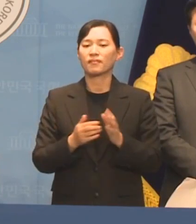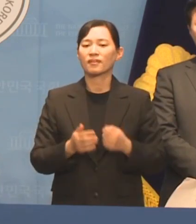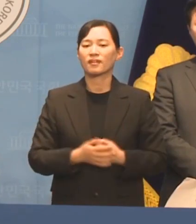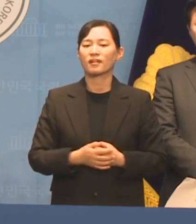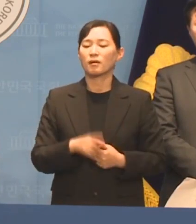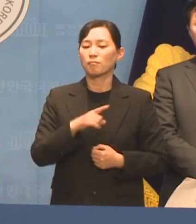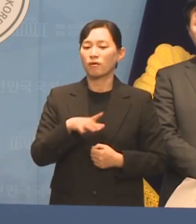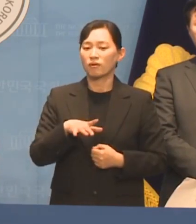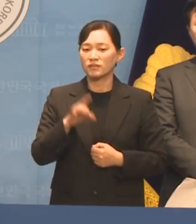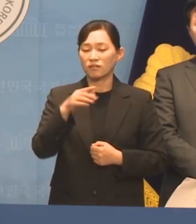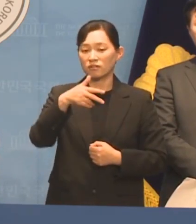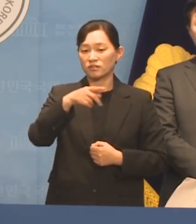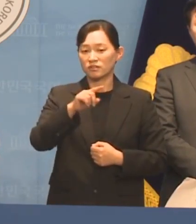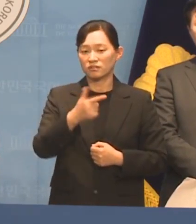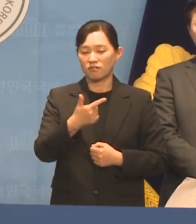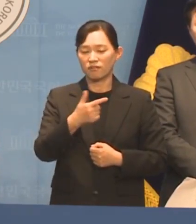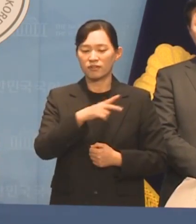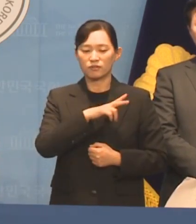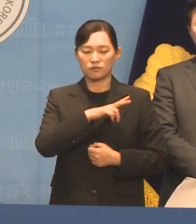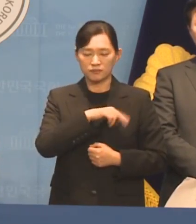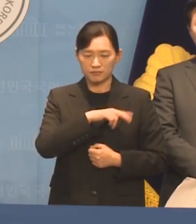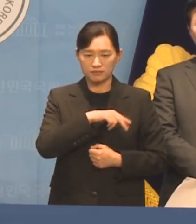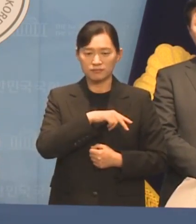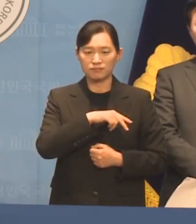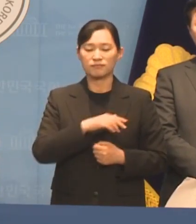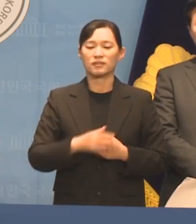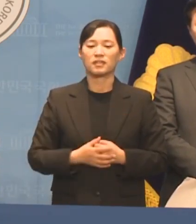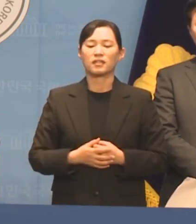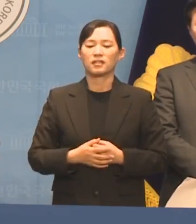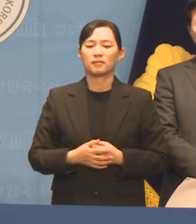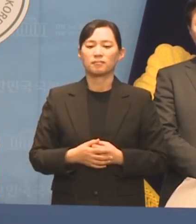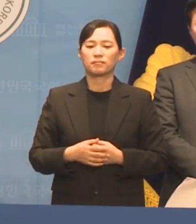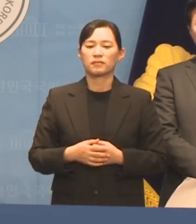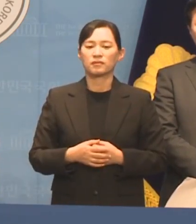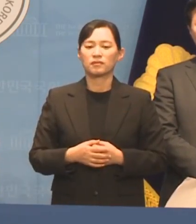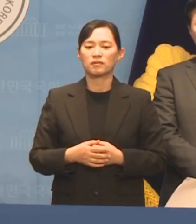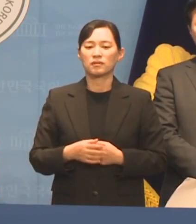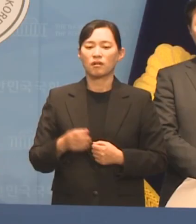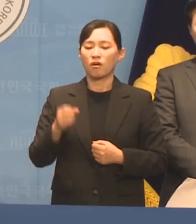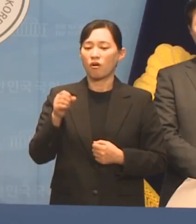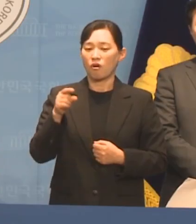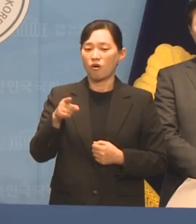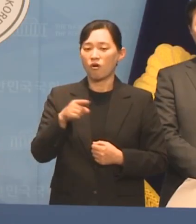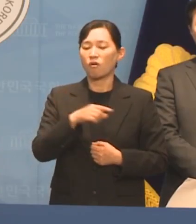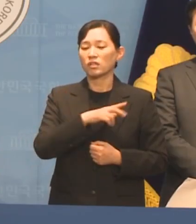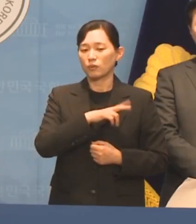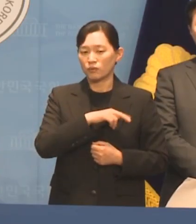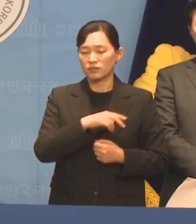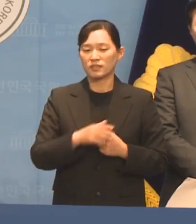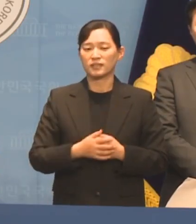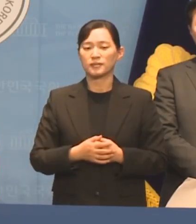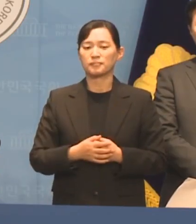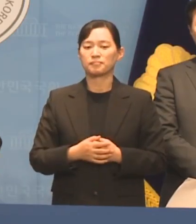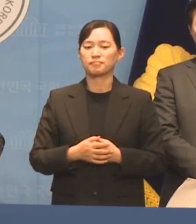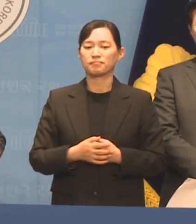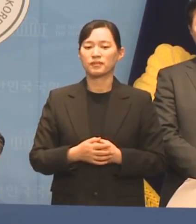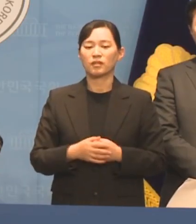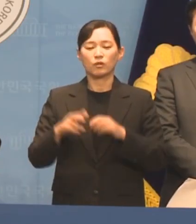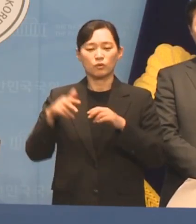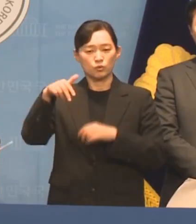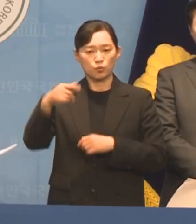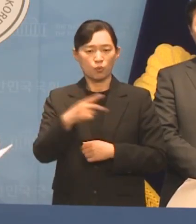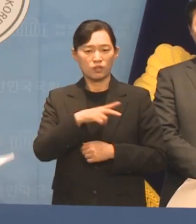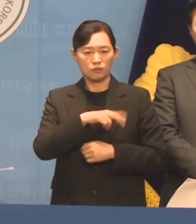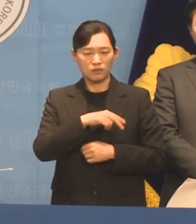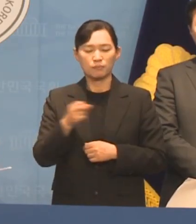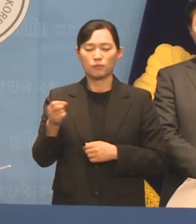기자회견은 먼저 전현희 노동존중 실천단장님과 어기구 위원장님 그리고 조계원 의원님의 발언에 이어